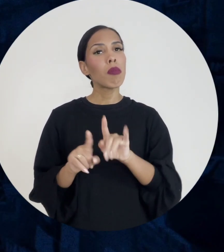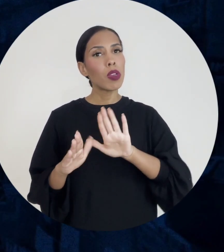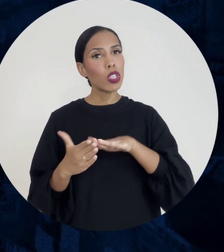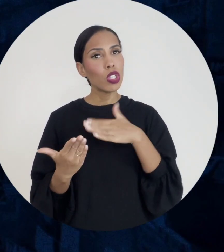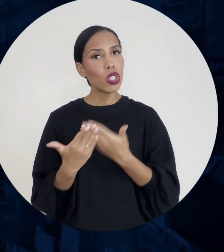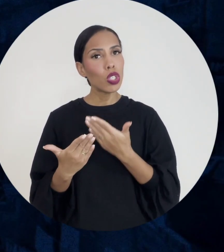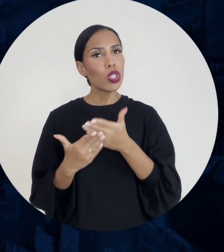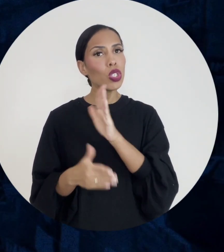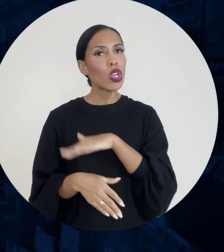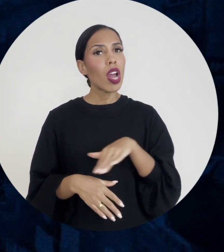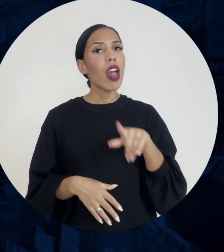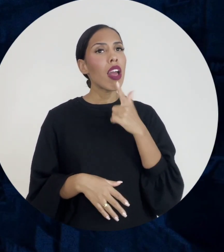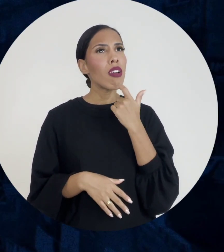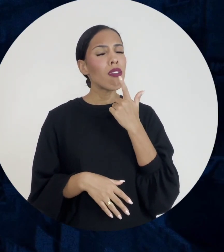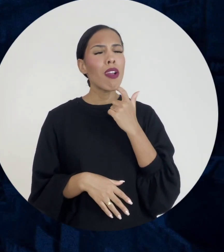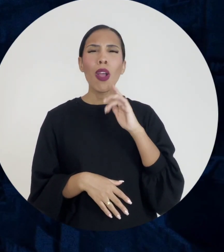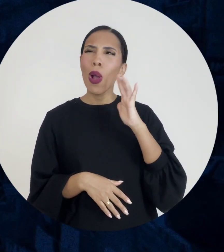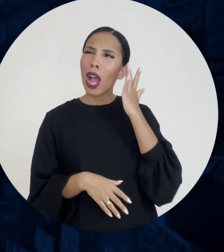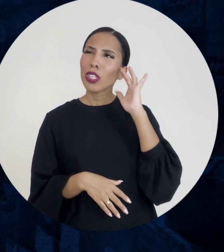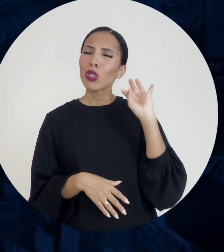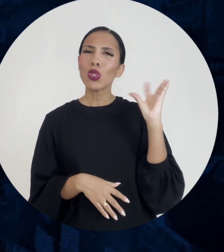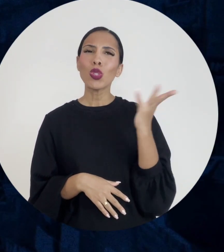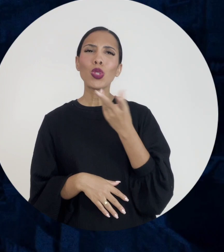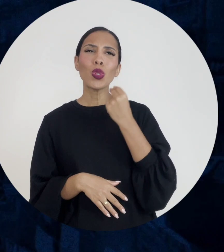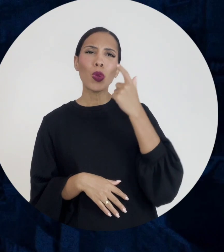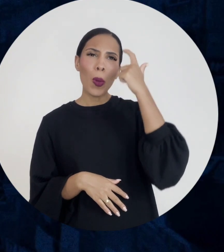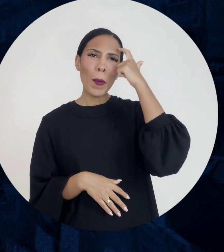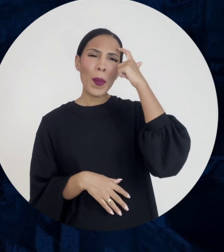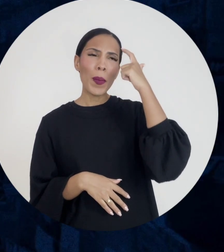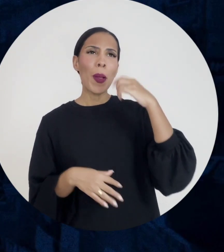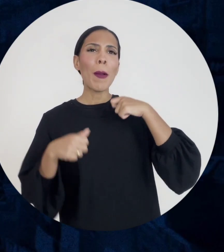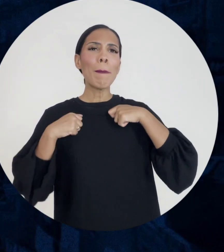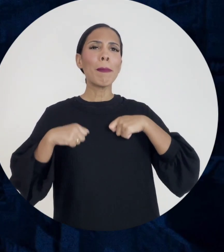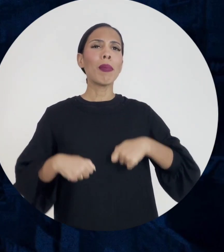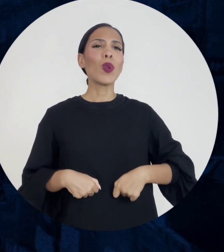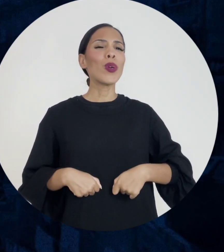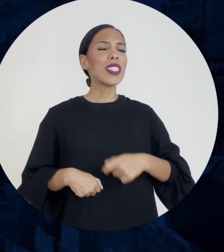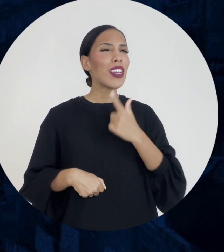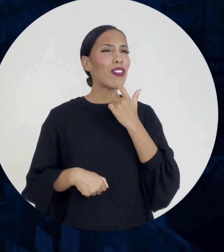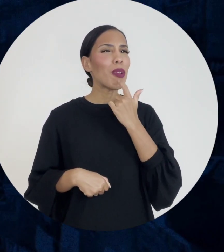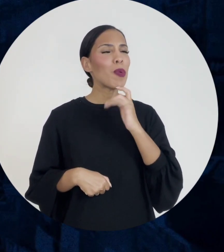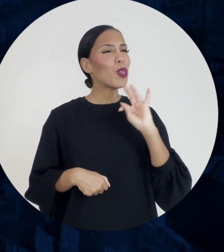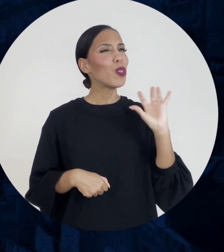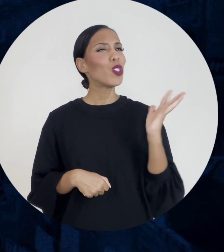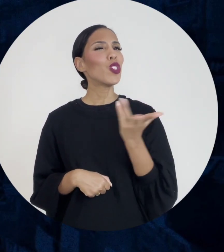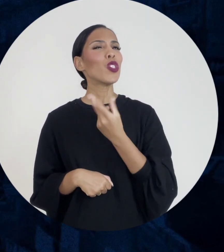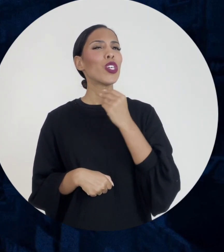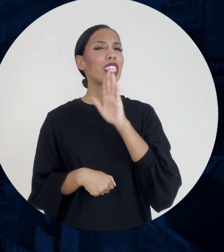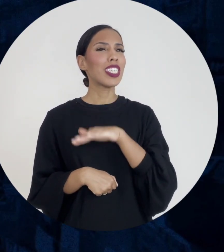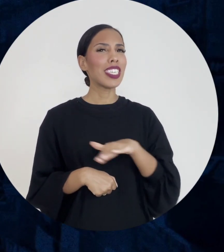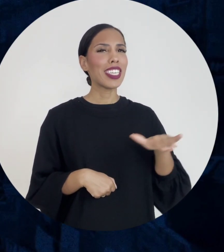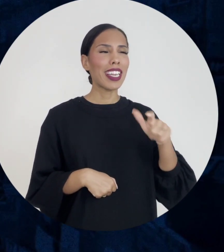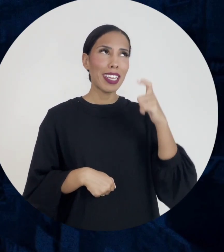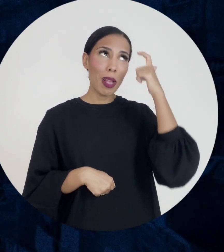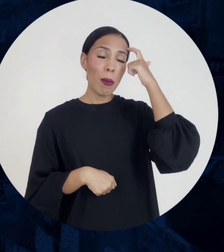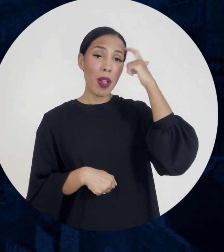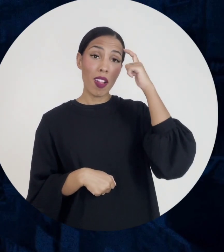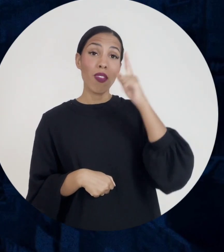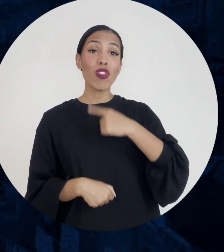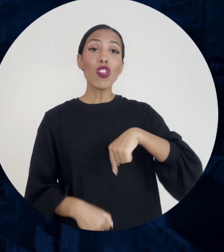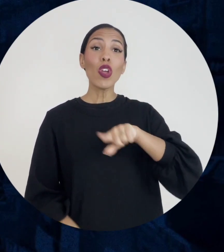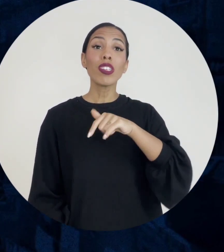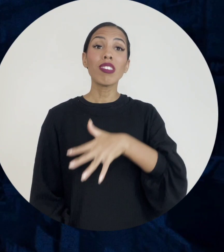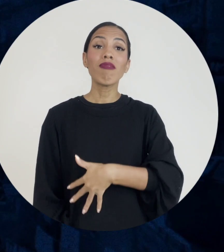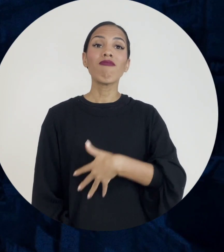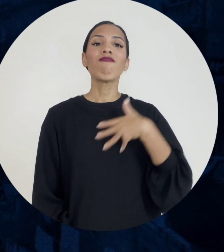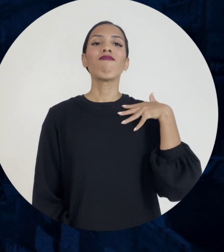esse vermelhinho faz parte da memória esse uniforme, a blusa vermelhinha, faz parte da memória de muitas crianças. A gente tem orgulho de